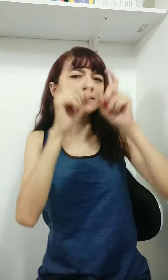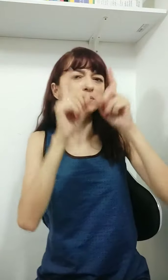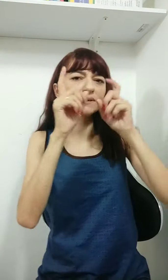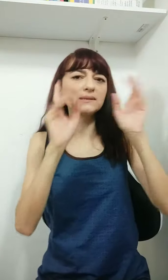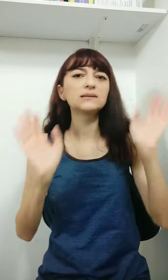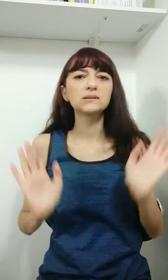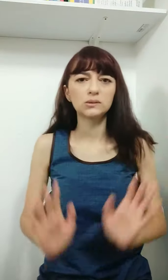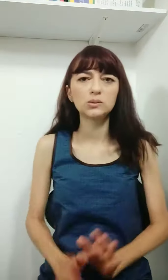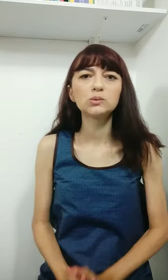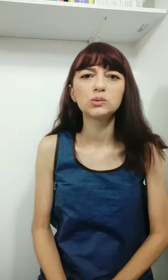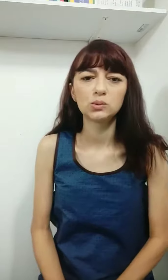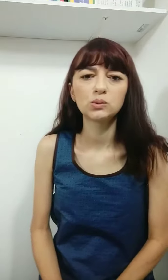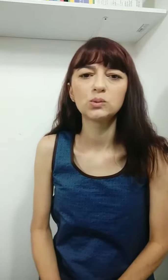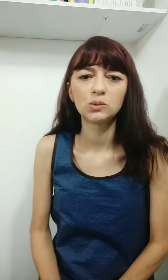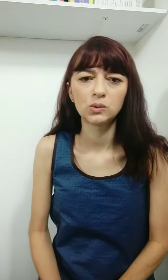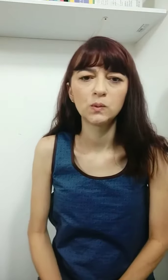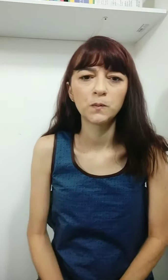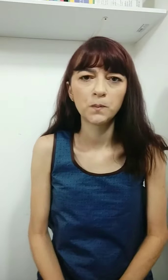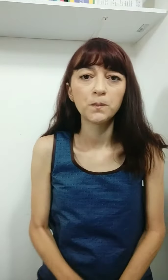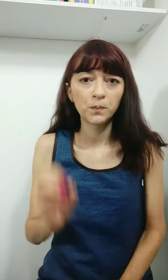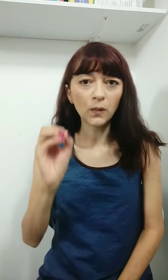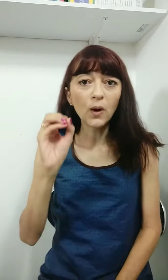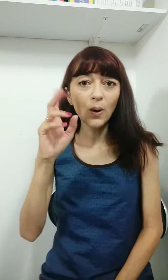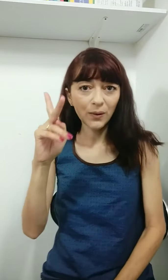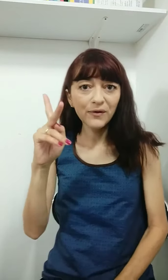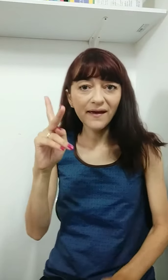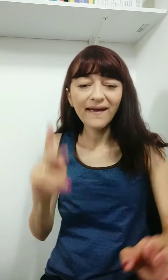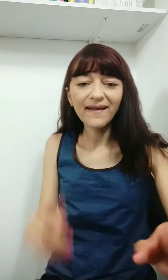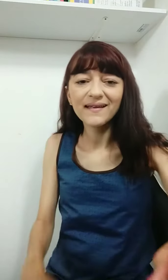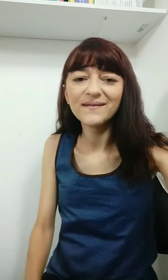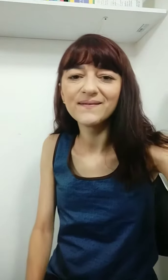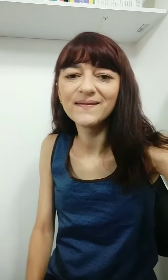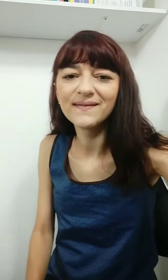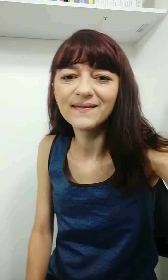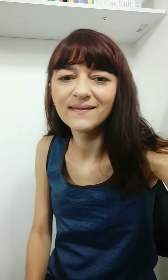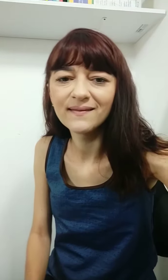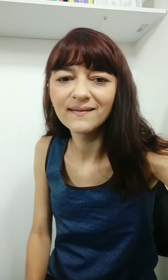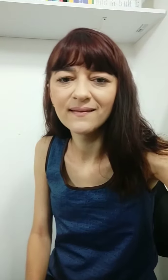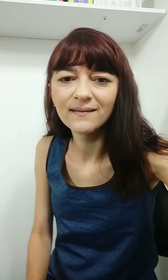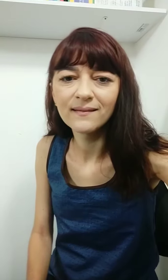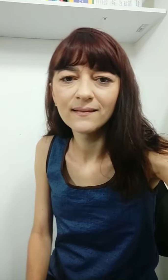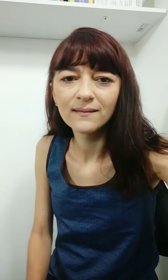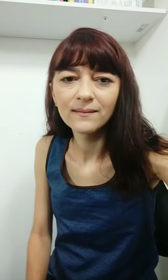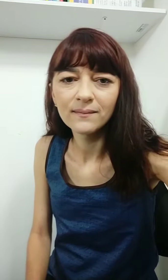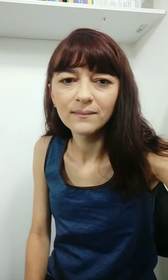Foquem naquela expressão e pratiquem ela na hora de fazer a negação, ok?